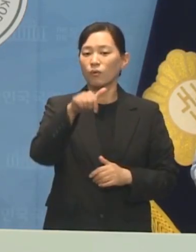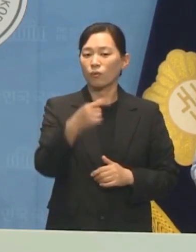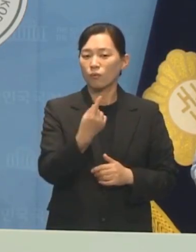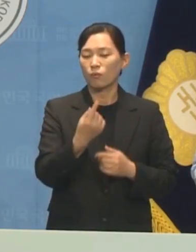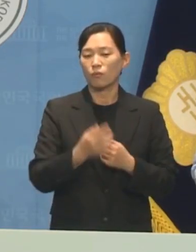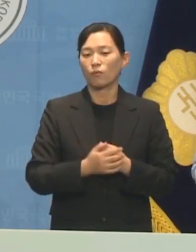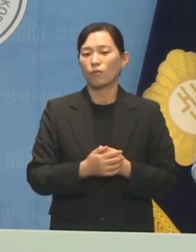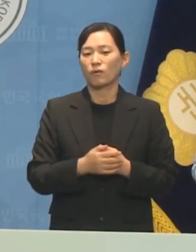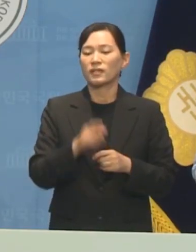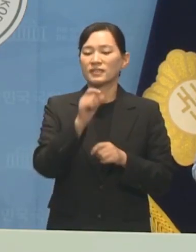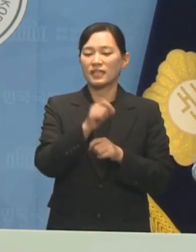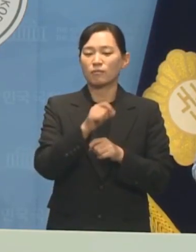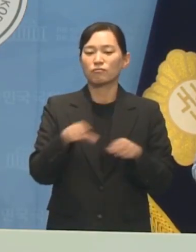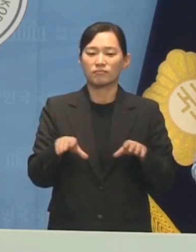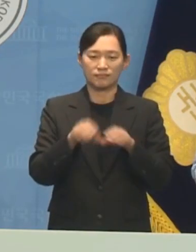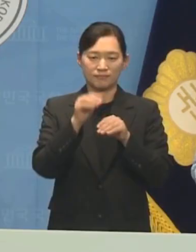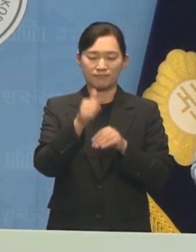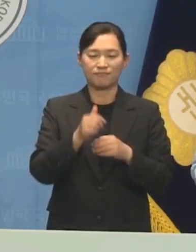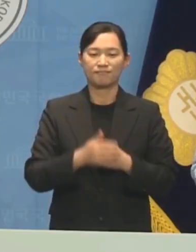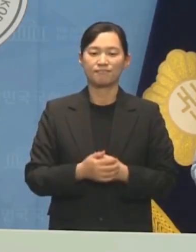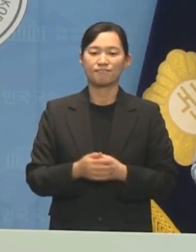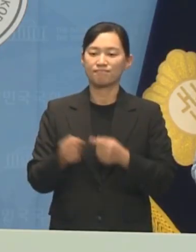지부 사무국장님 참석하셨습니다.